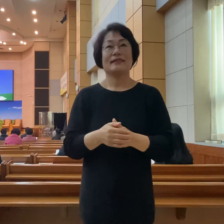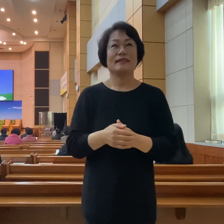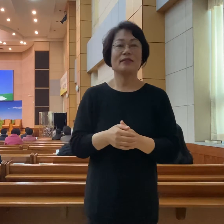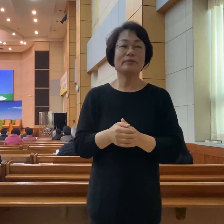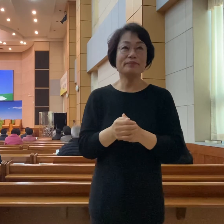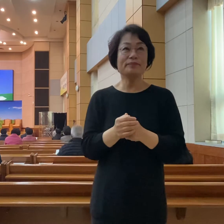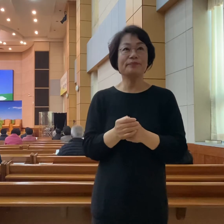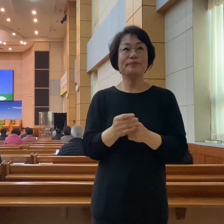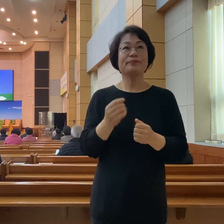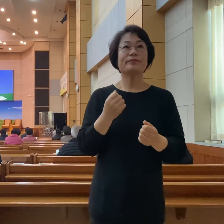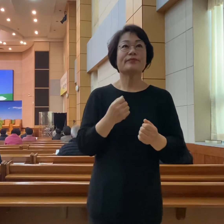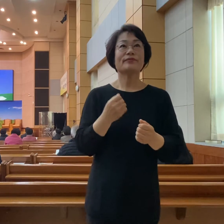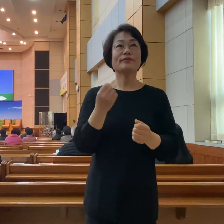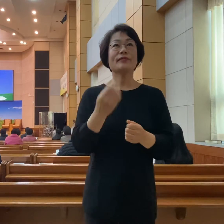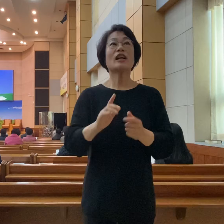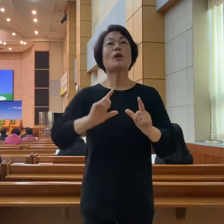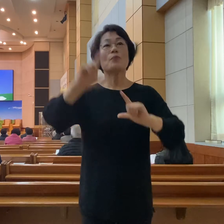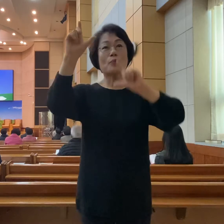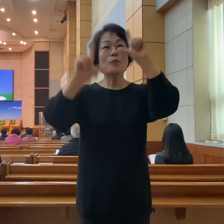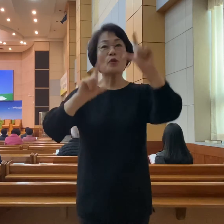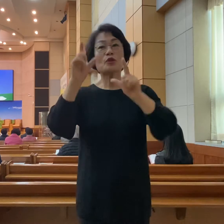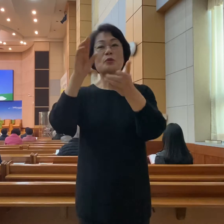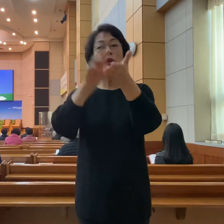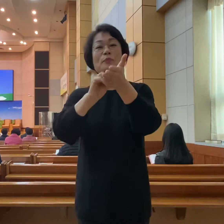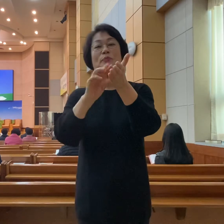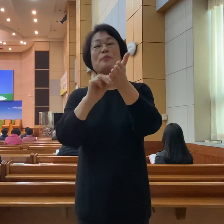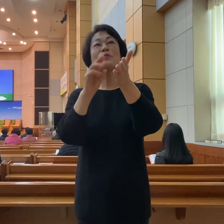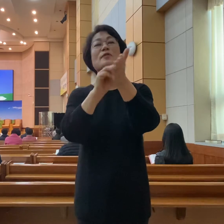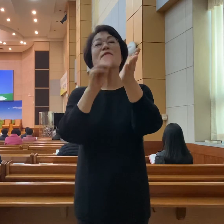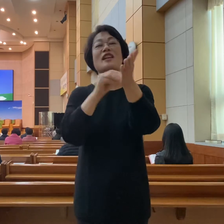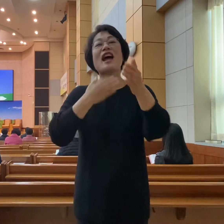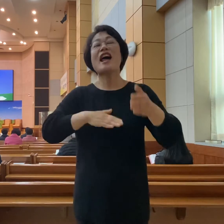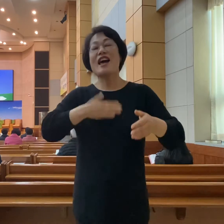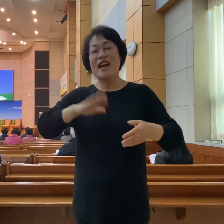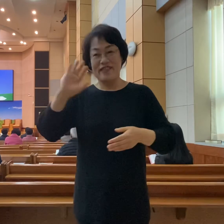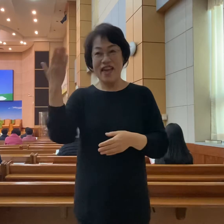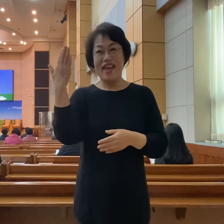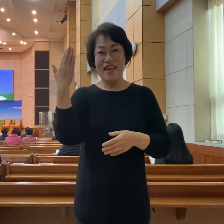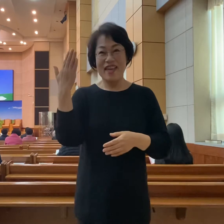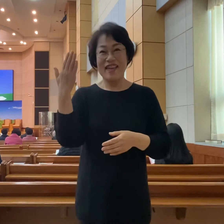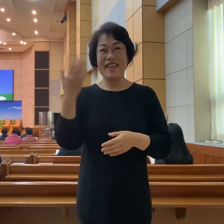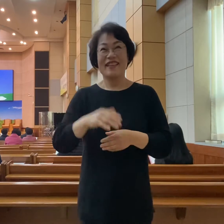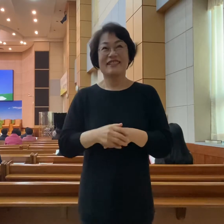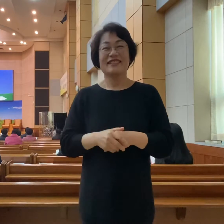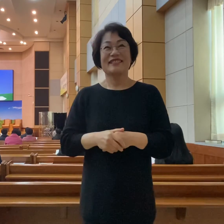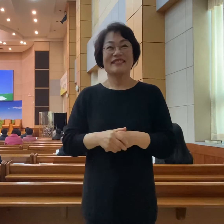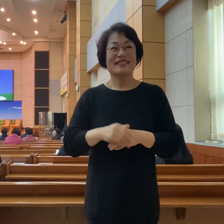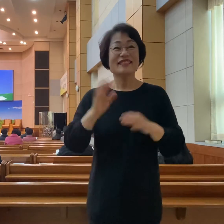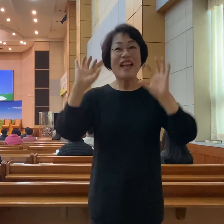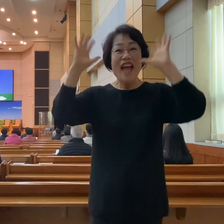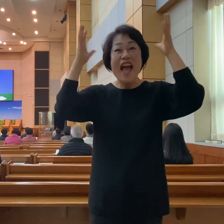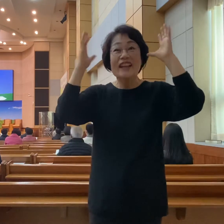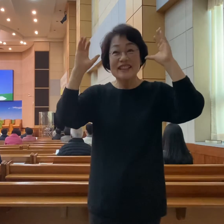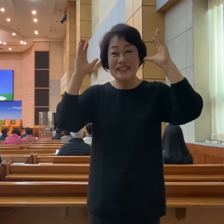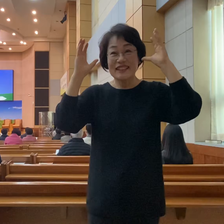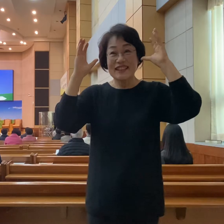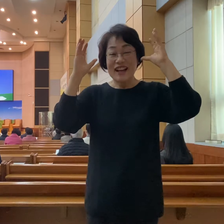그런데 그런 모습의 비밀을 우리가 알아야 돼요. 그냥 막 그렇다 현상만 보고 그런 게